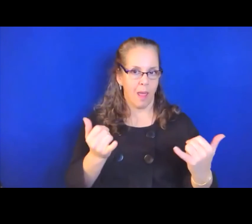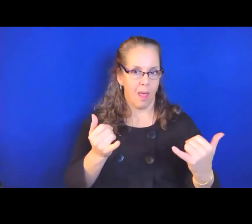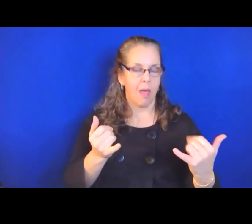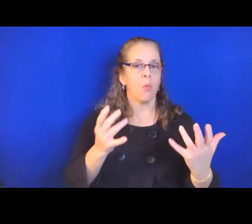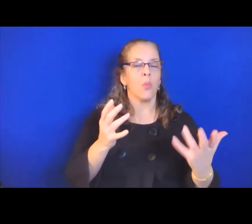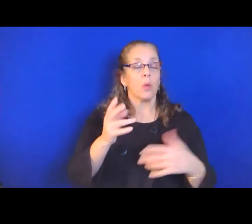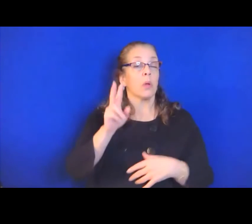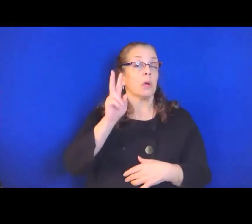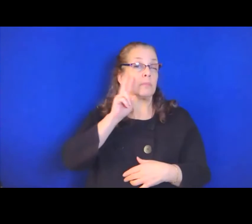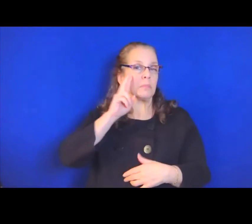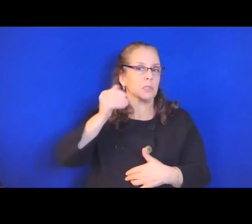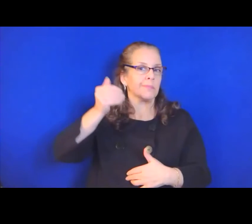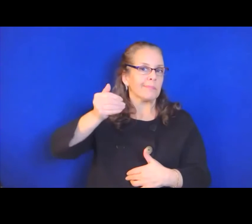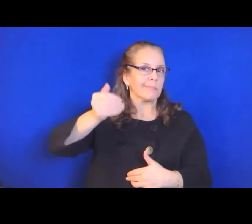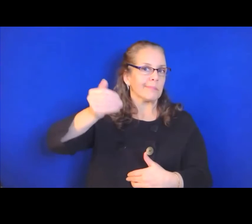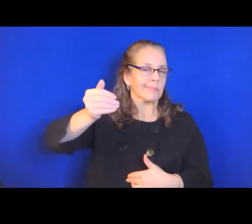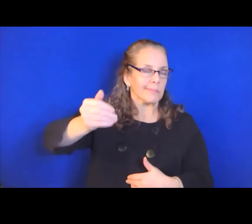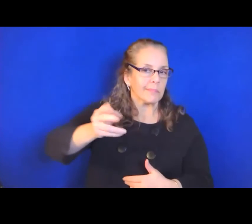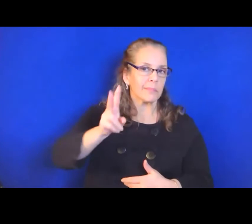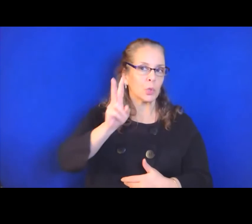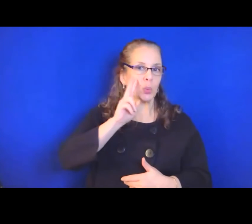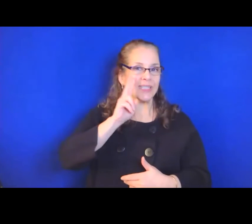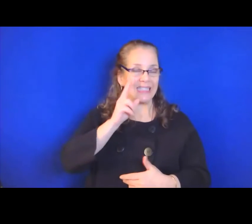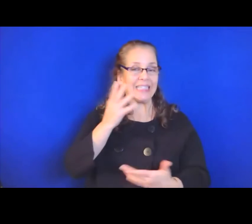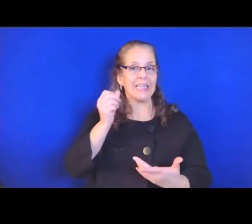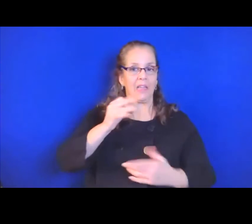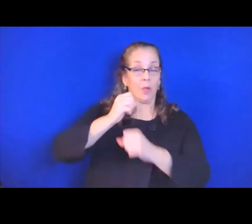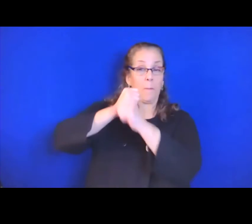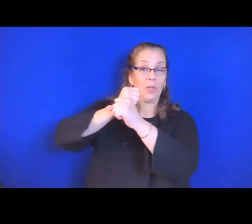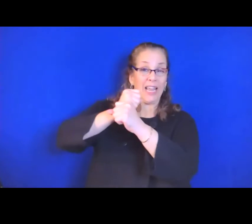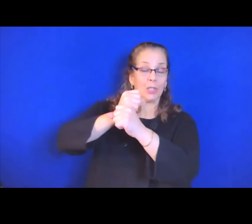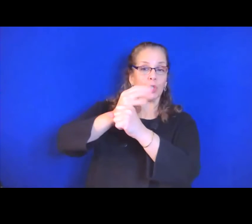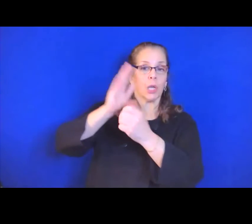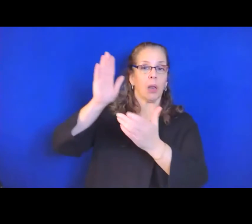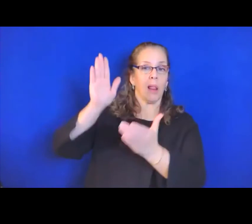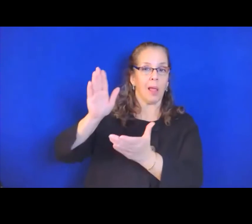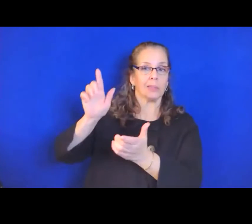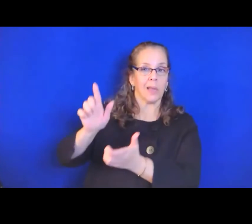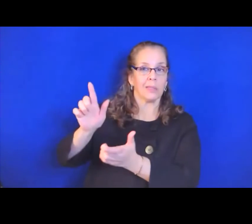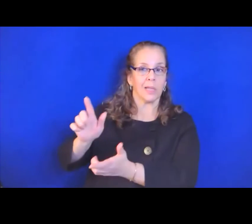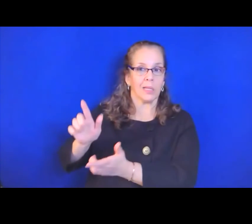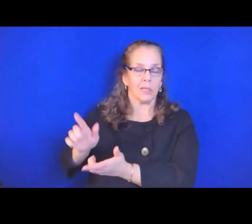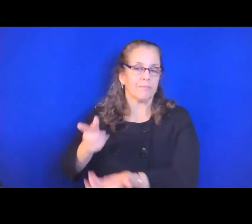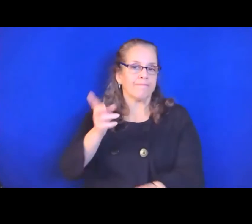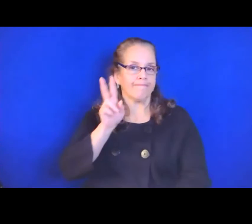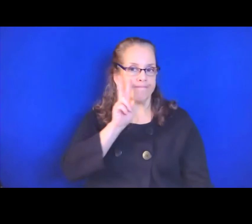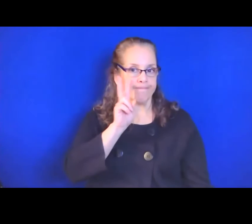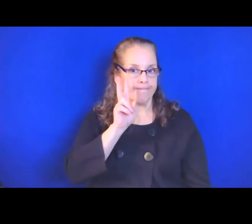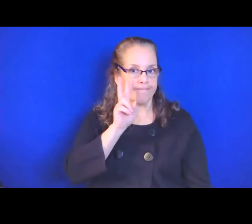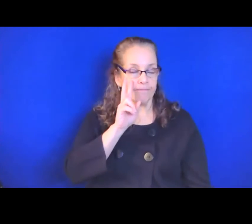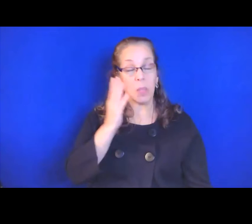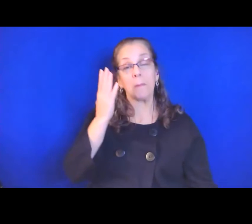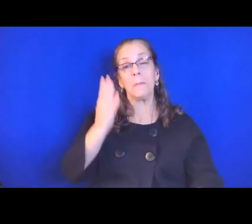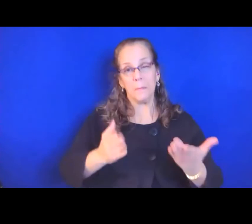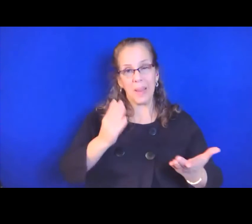是把你的免疫系统更新过了，所以呢，但是我们是